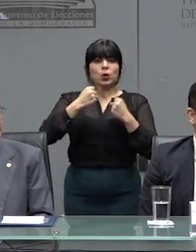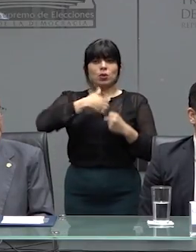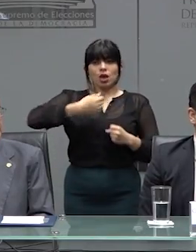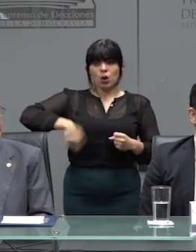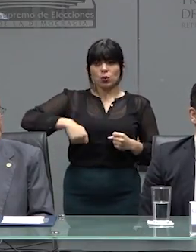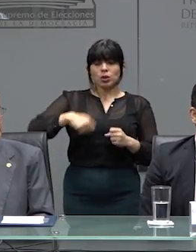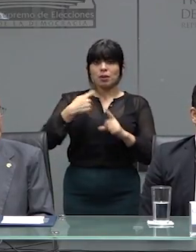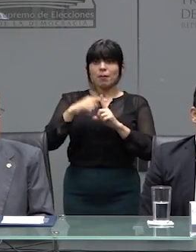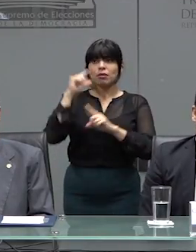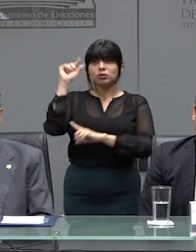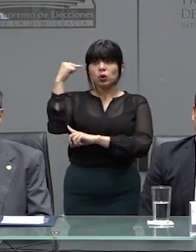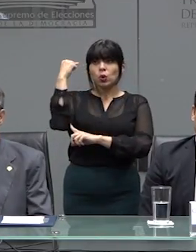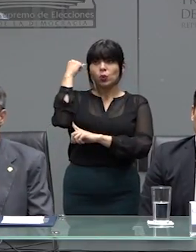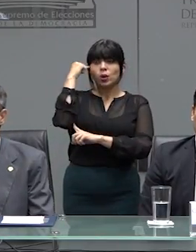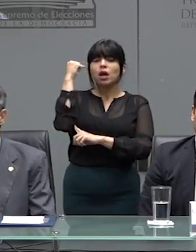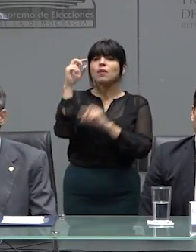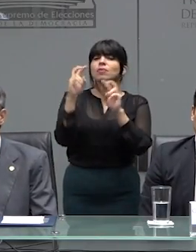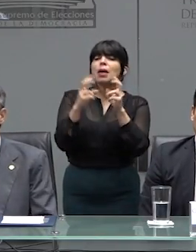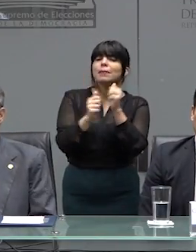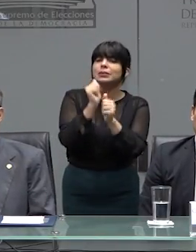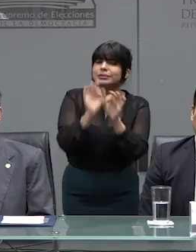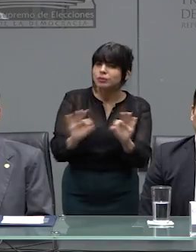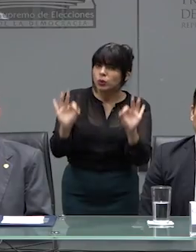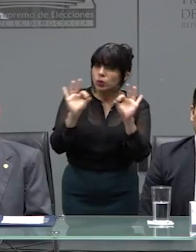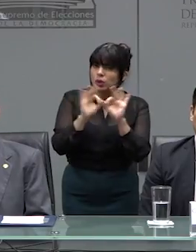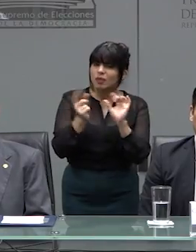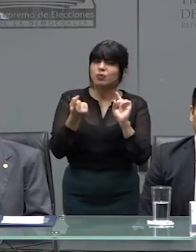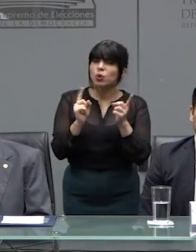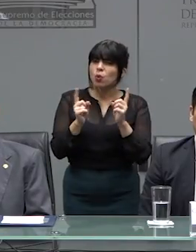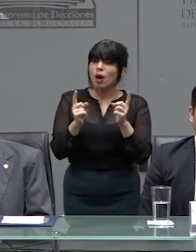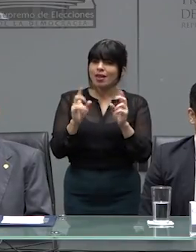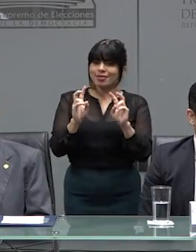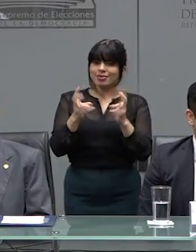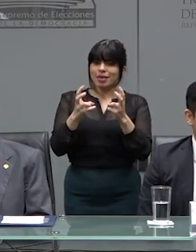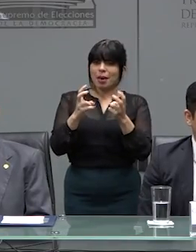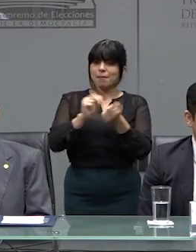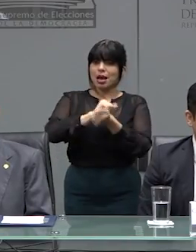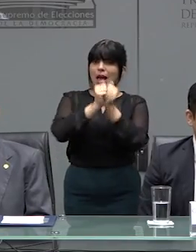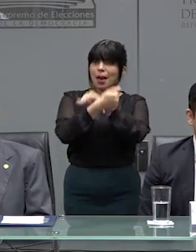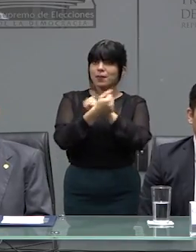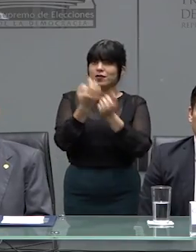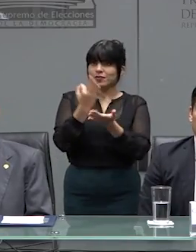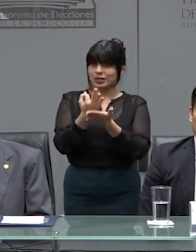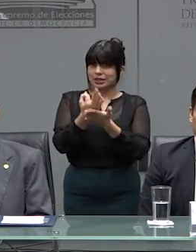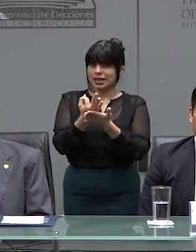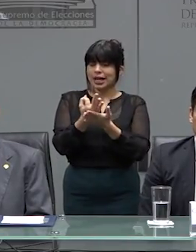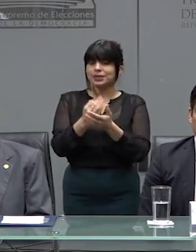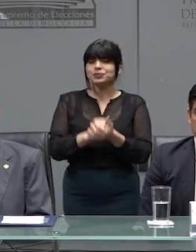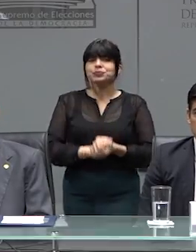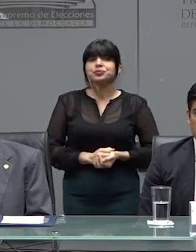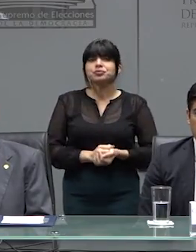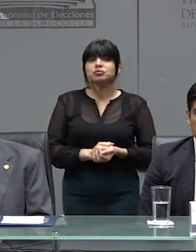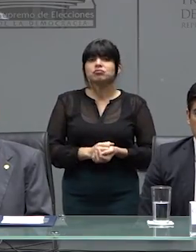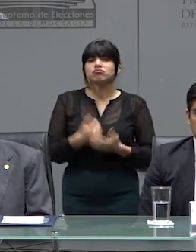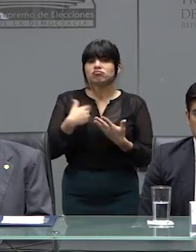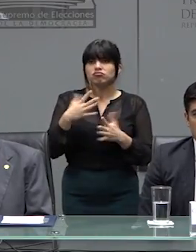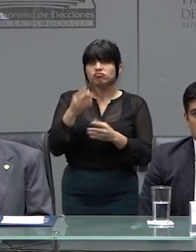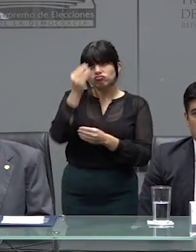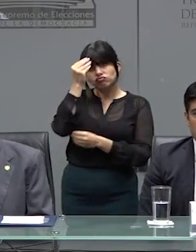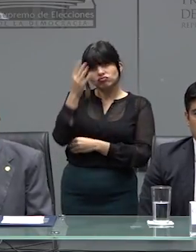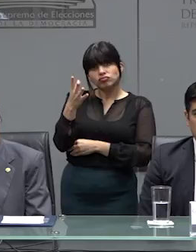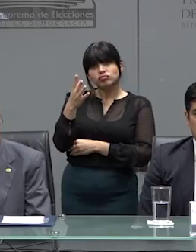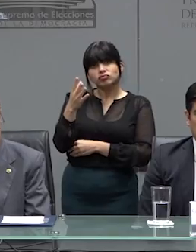para el Gobierno de la República, el tema fundamental es el tema de la reforma fiscal. He hecho saber a